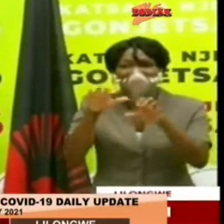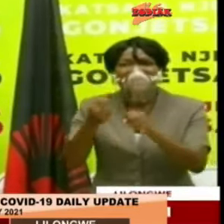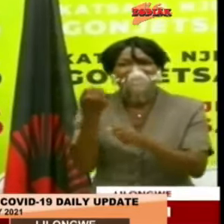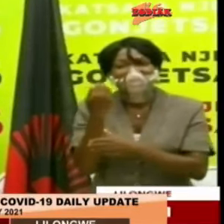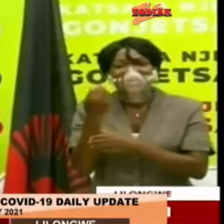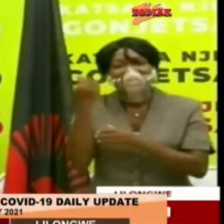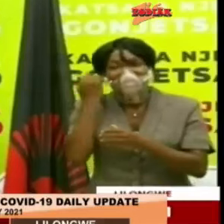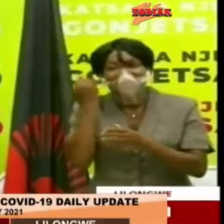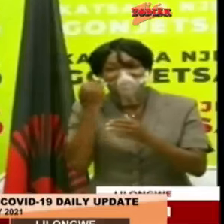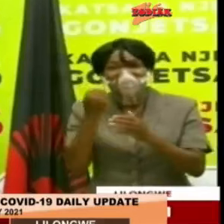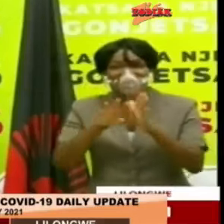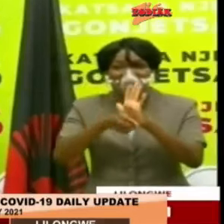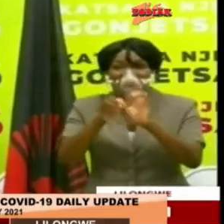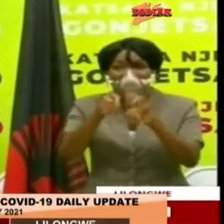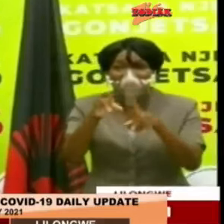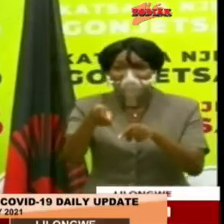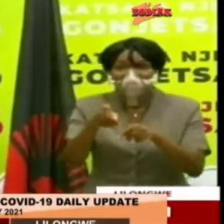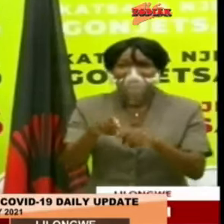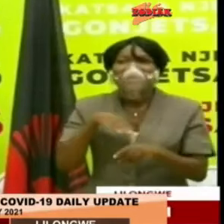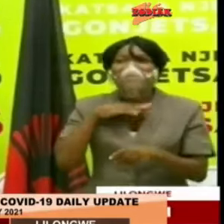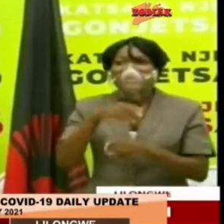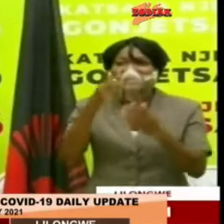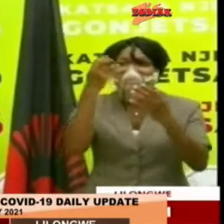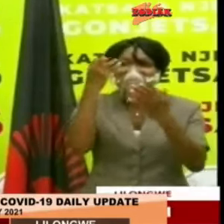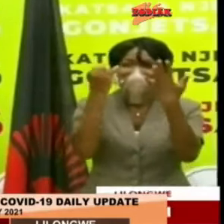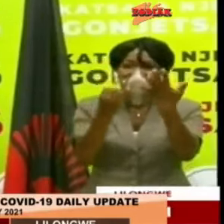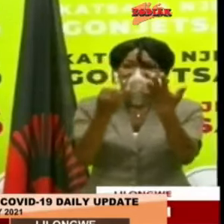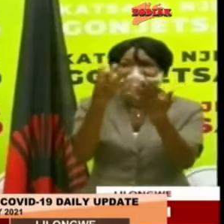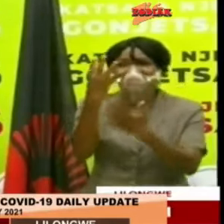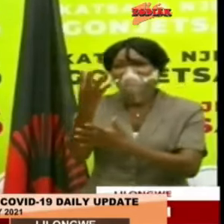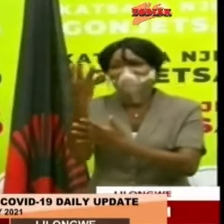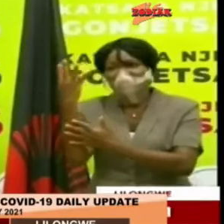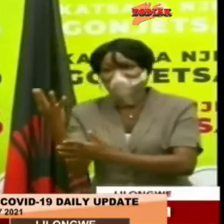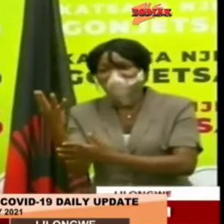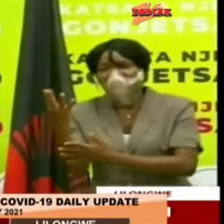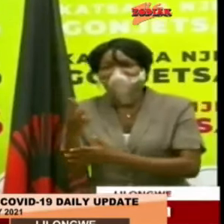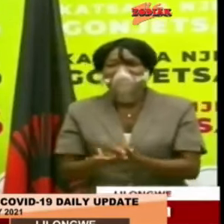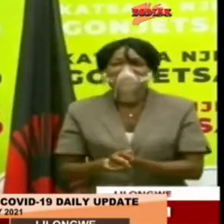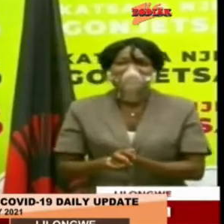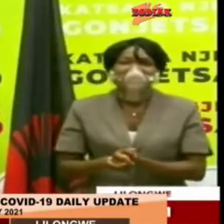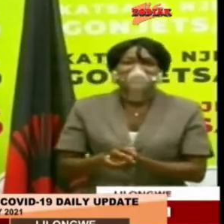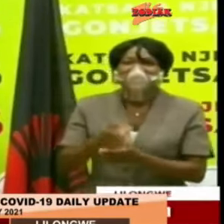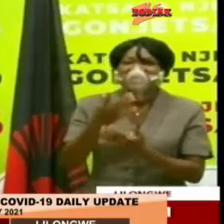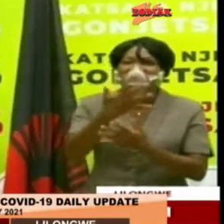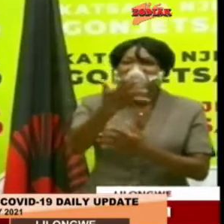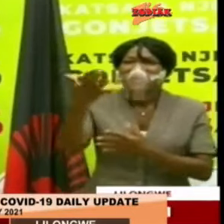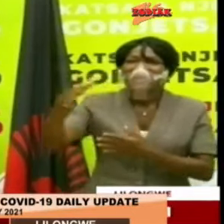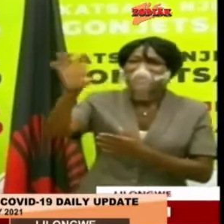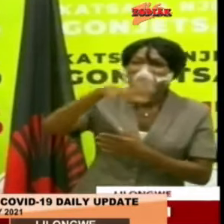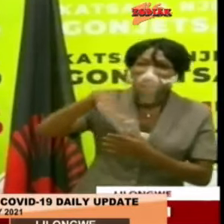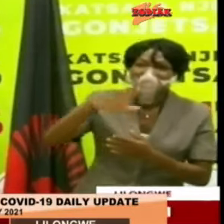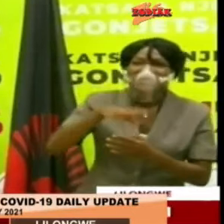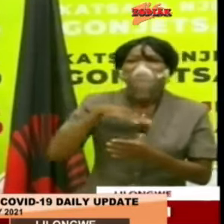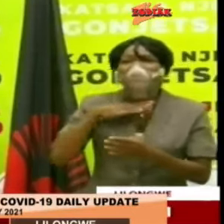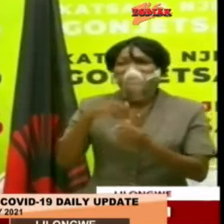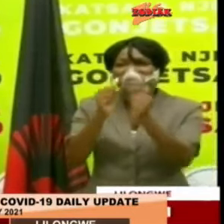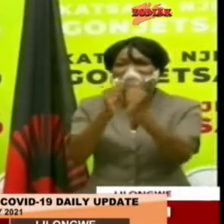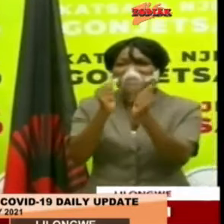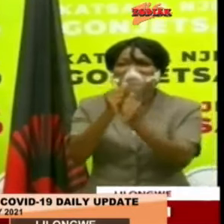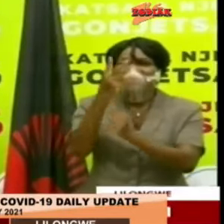ndi 644 ndiyo kuti chiwerengero choso yambira kesi oyambirirayo ikwana